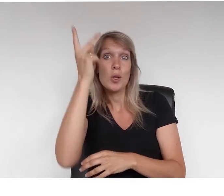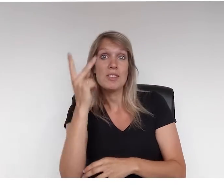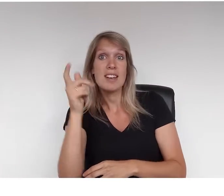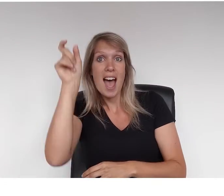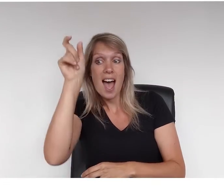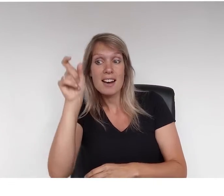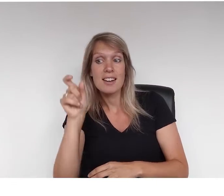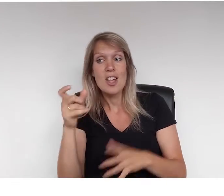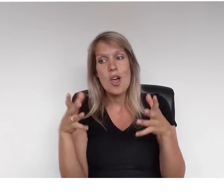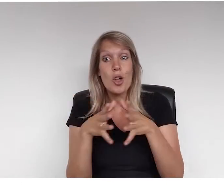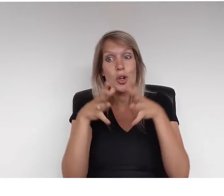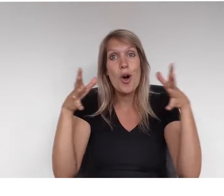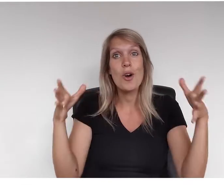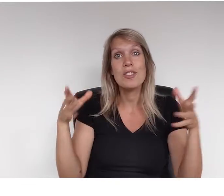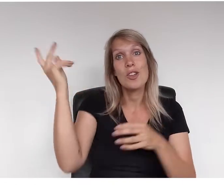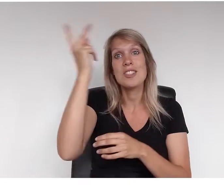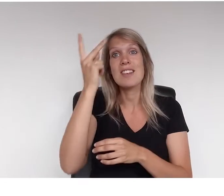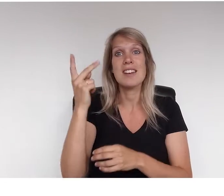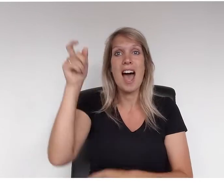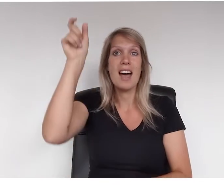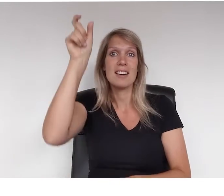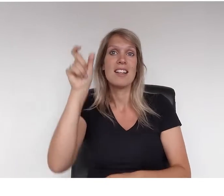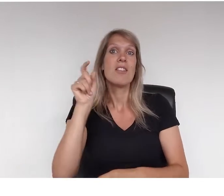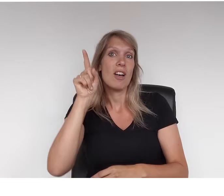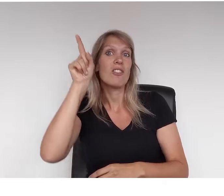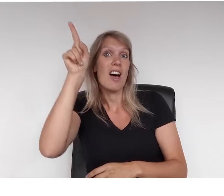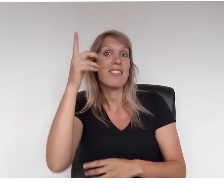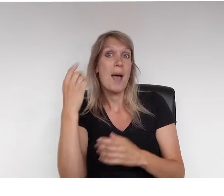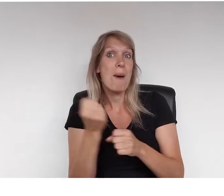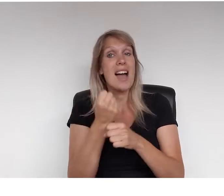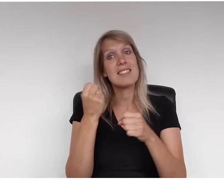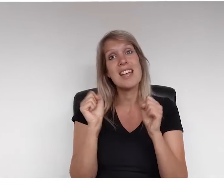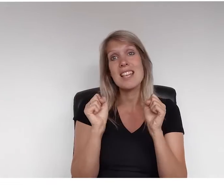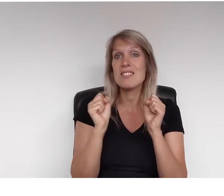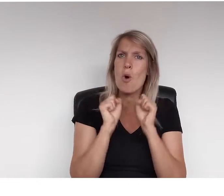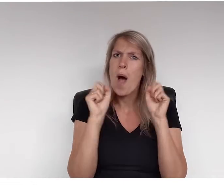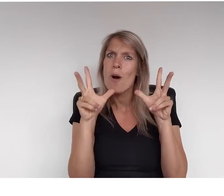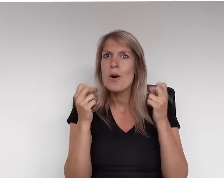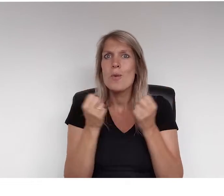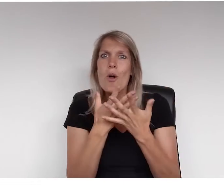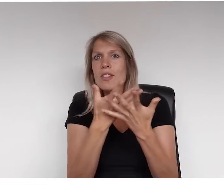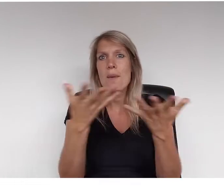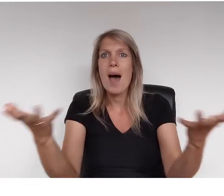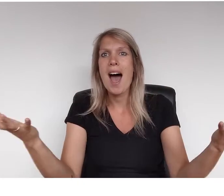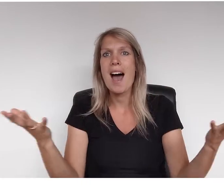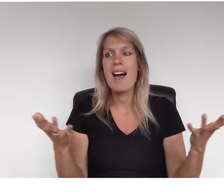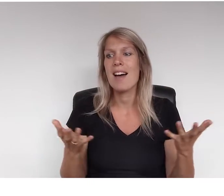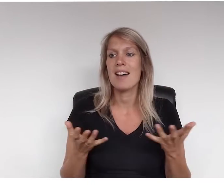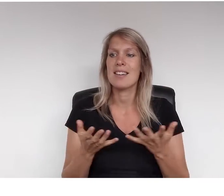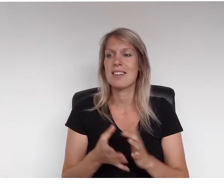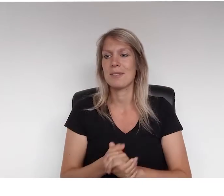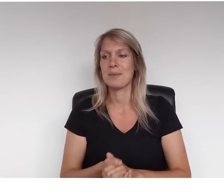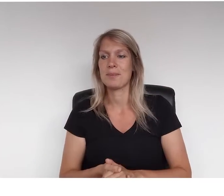is een kunstenaar, een grote kunstenaar. Want wat hij maakte is zo